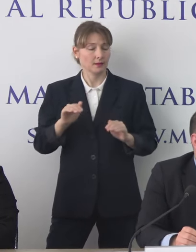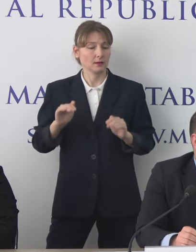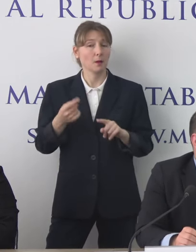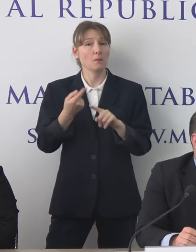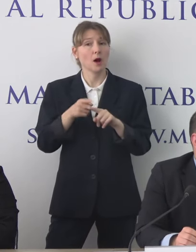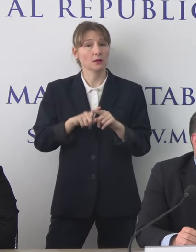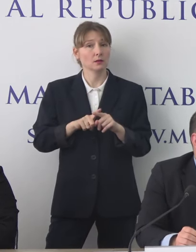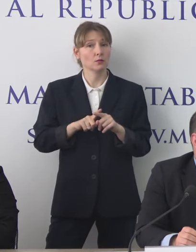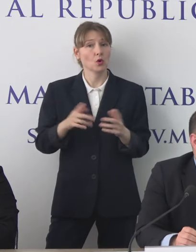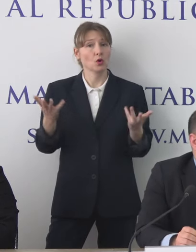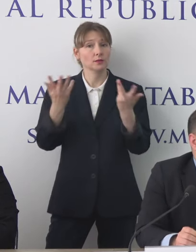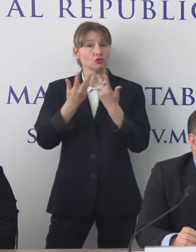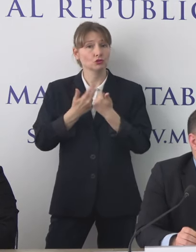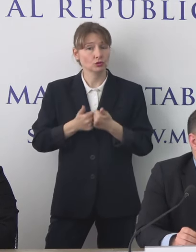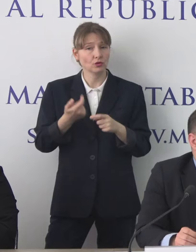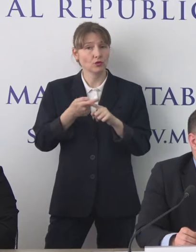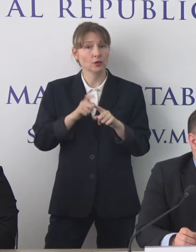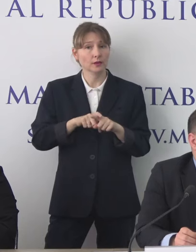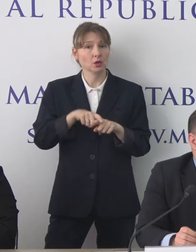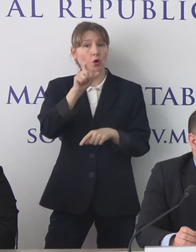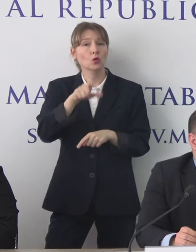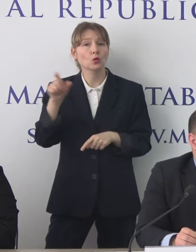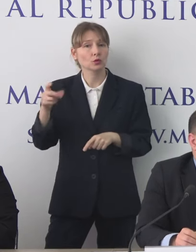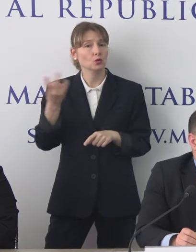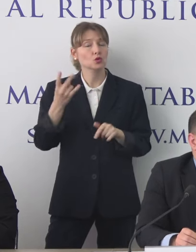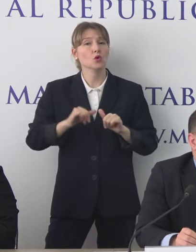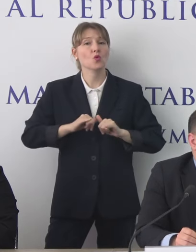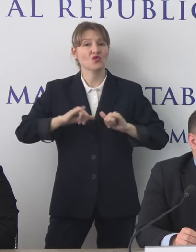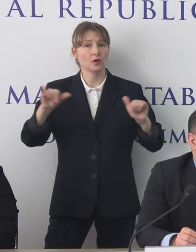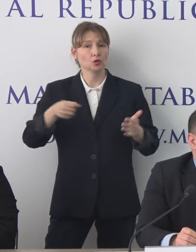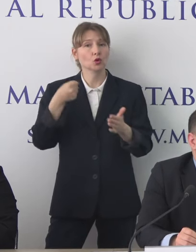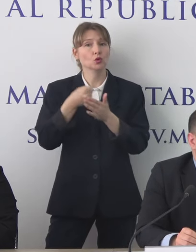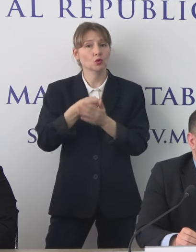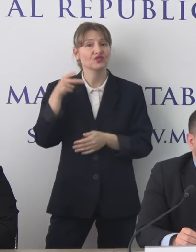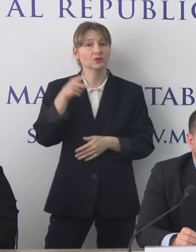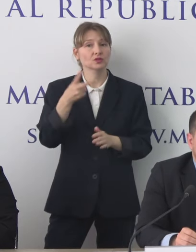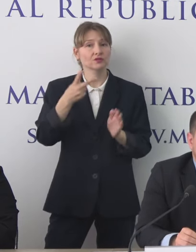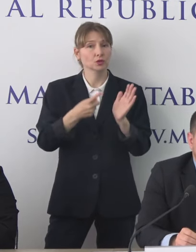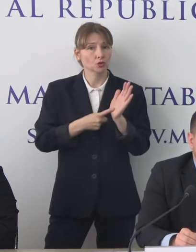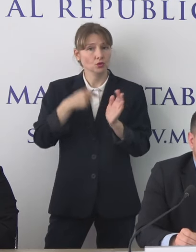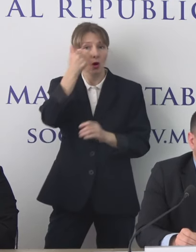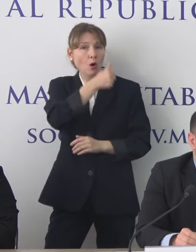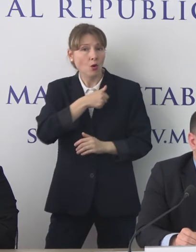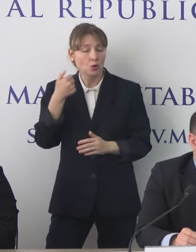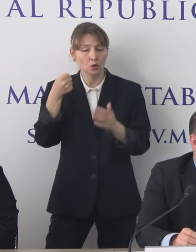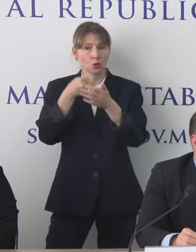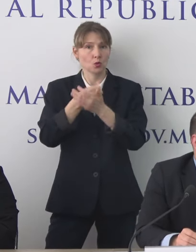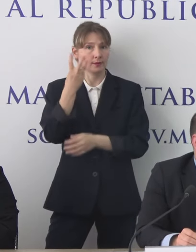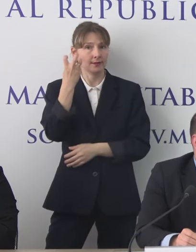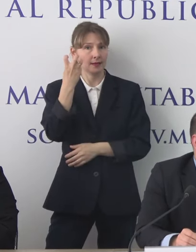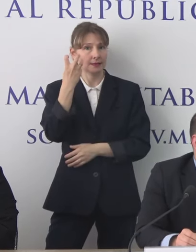numărul acesta, cum a spus și domnul ministru, trebuie să crească până în 2026, până la 300 de